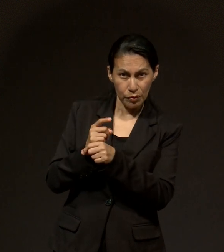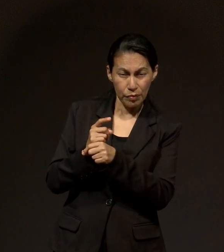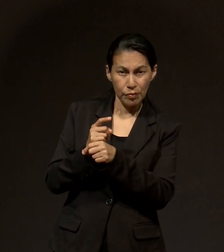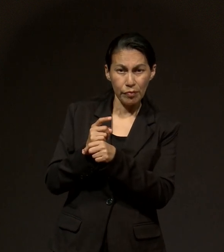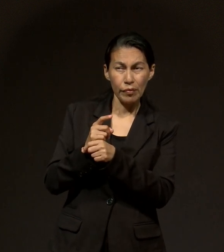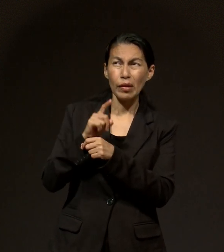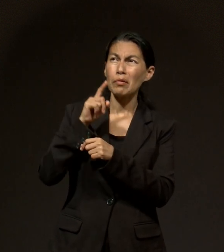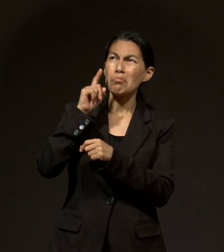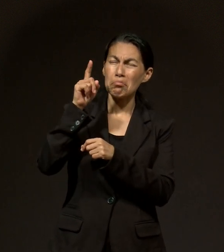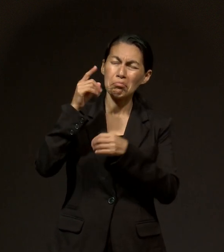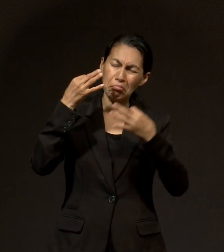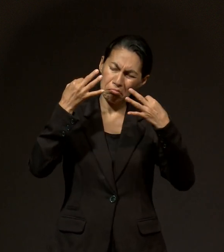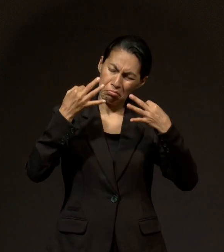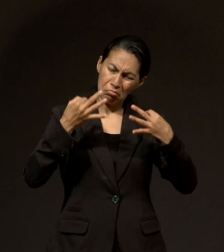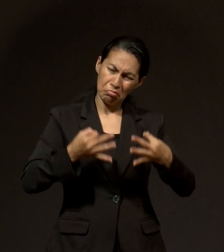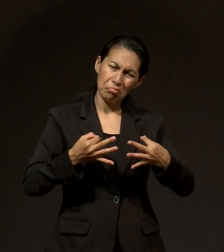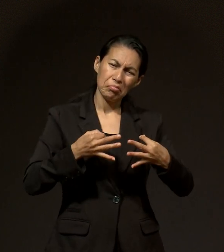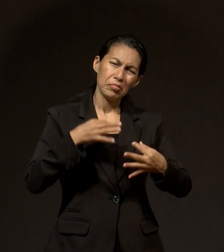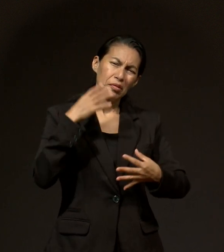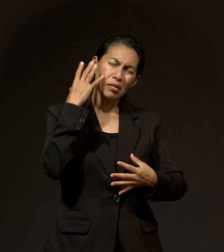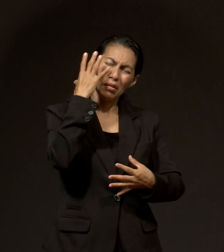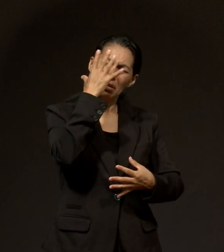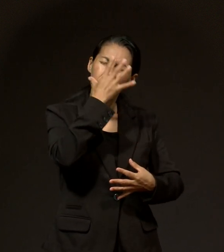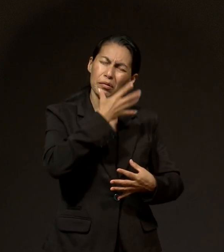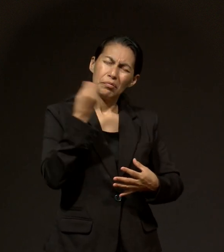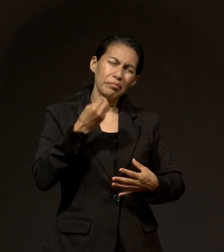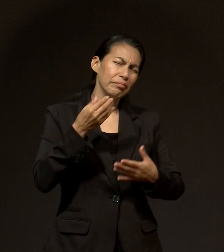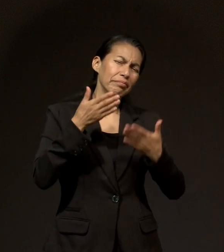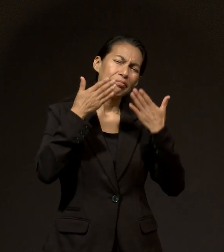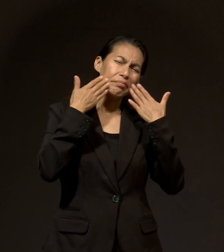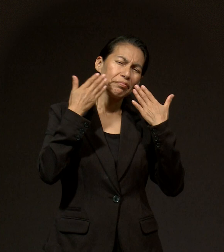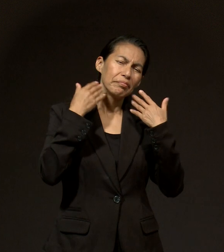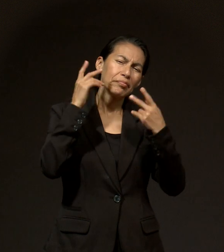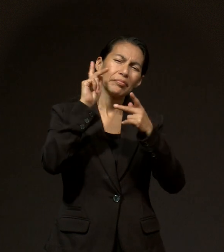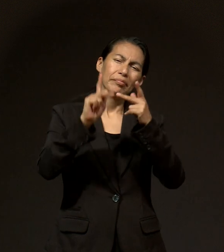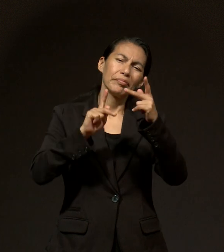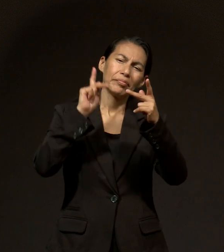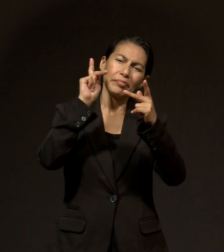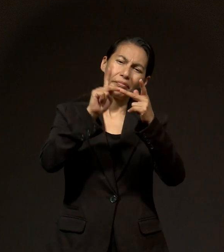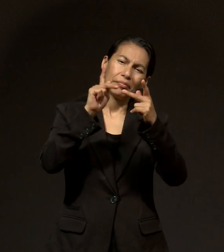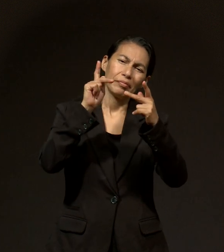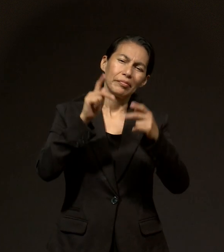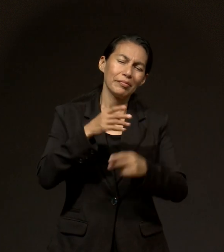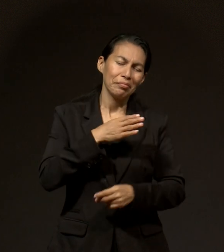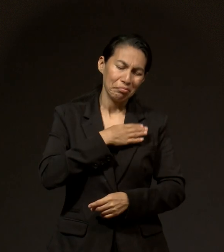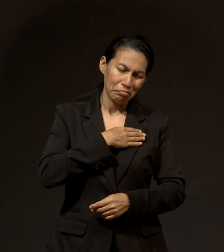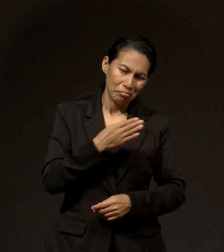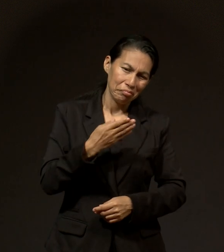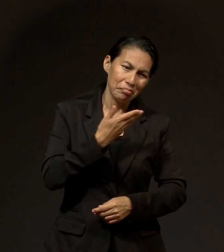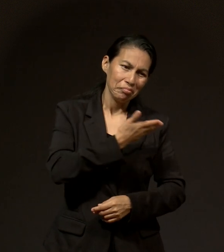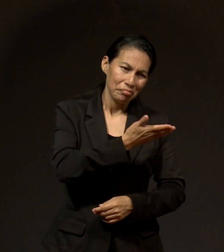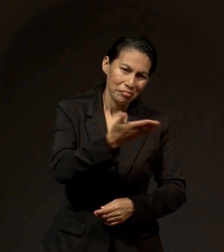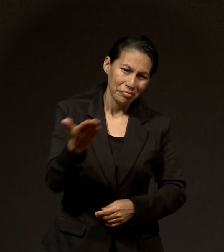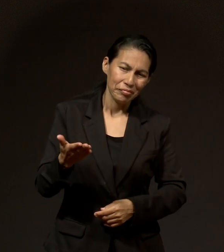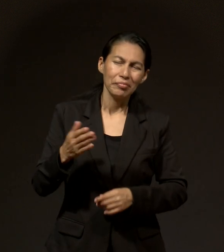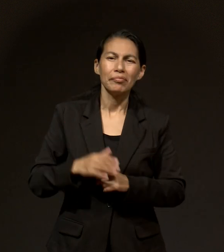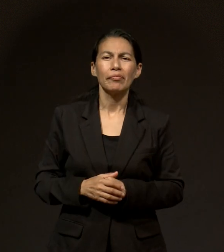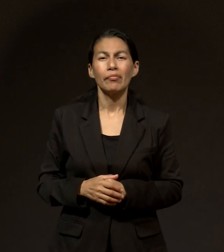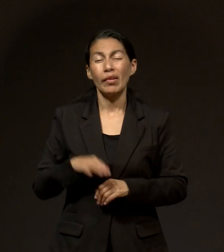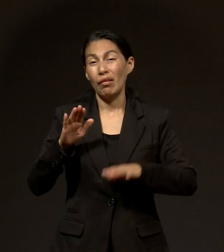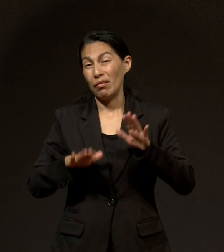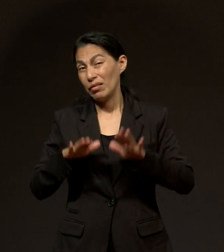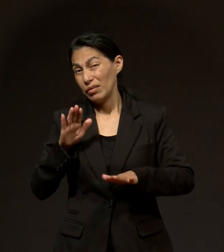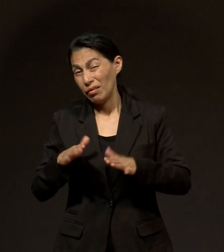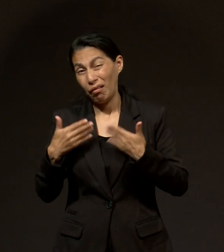Sabemos que la voluntad de Dios Es agradable Perfecta Y es buena Para nosotros